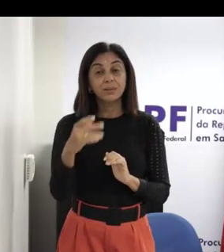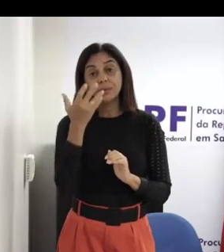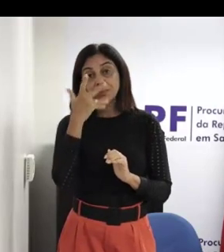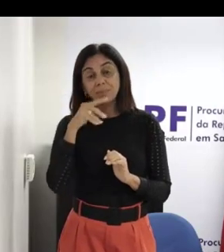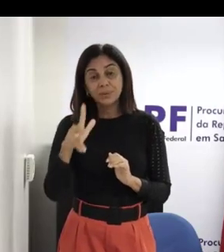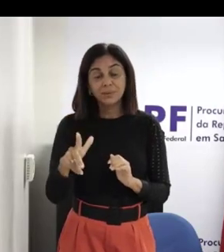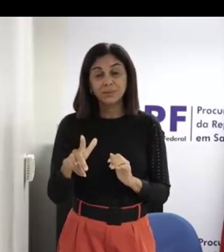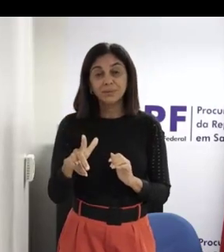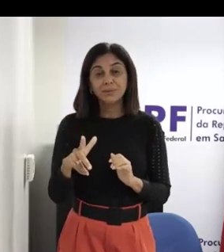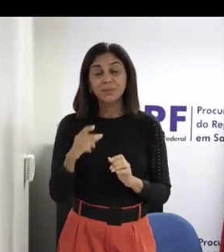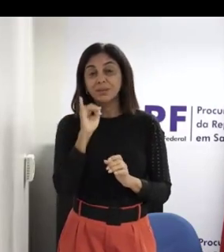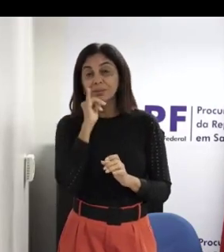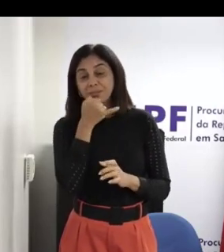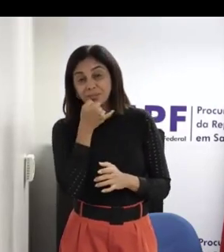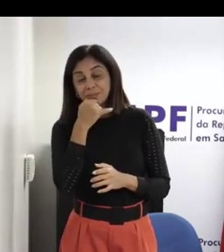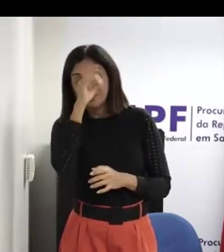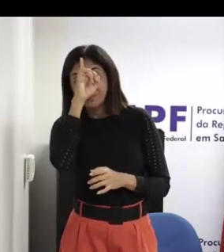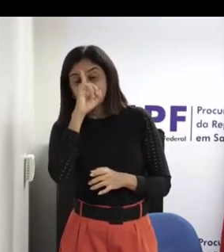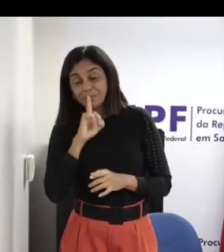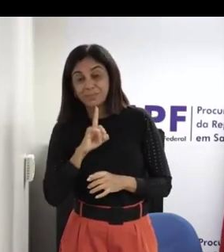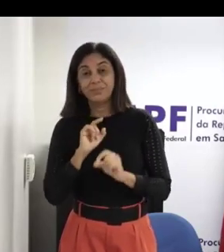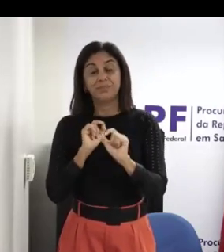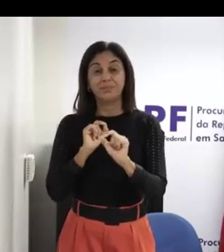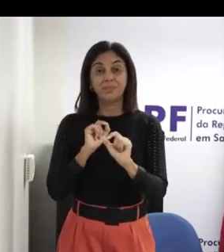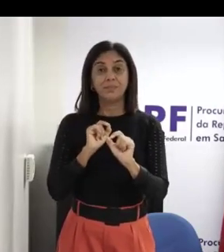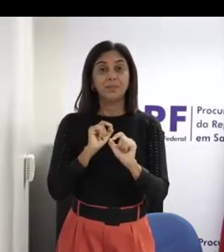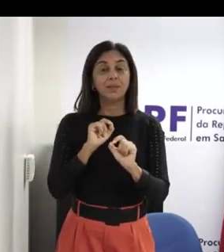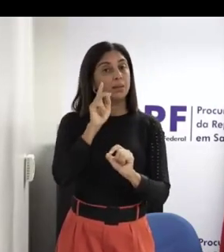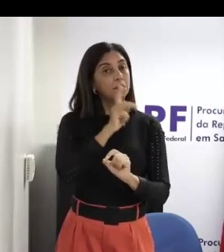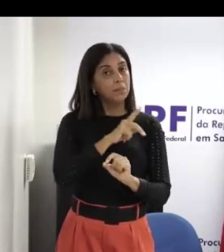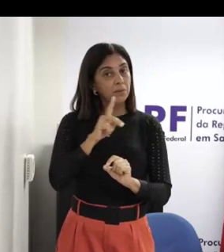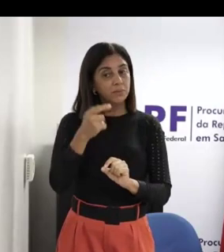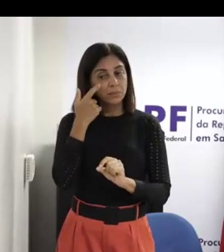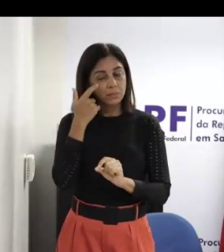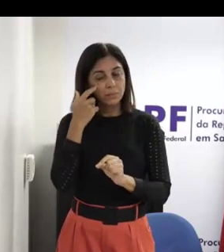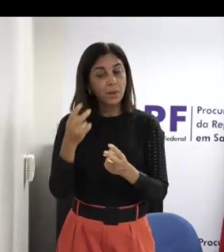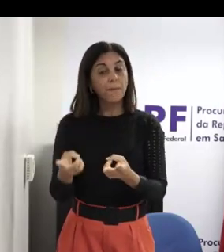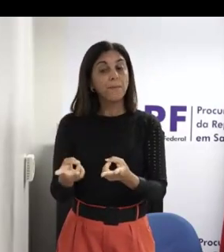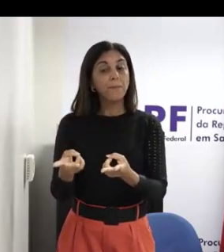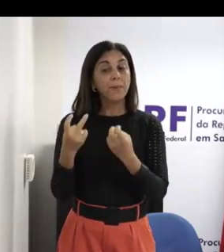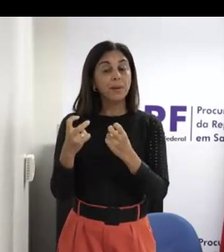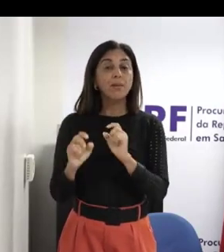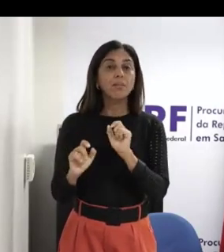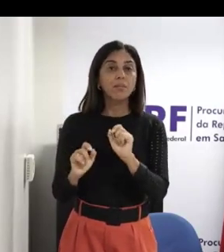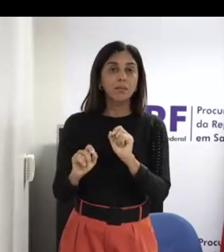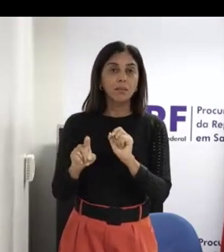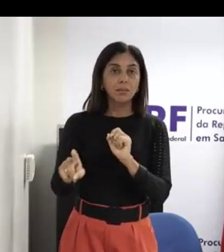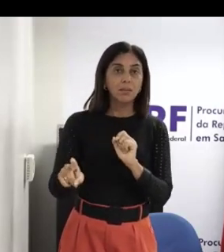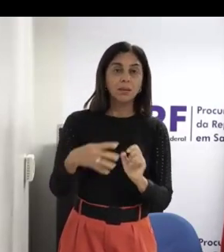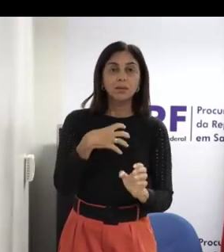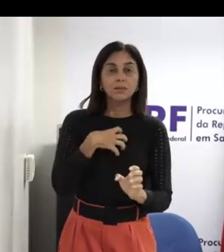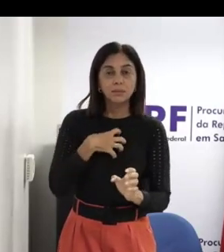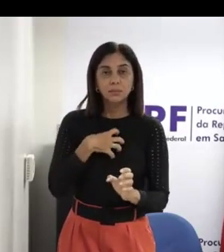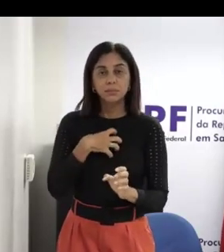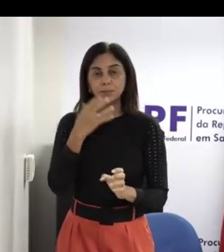porque pode acontecer isso a professora tá diante da criança vocês que estão lá próximo a elas vê que a criança mudou o comp comportamento aquilo outro e às vezes os